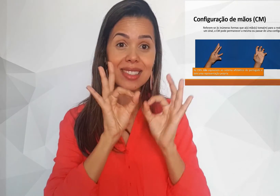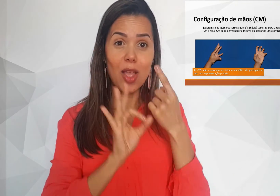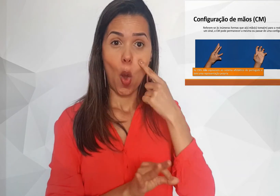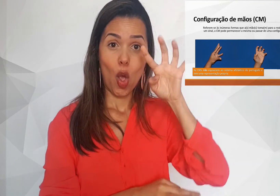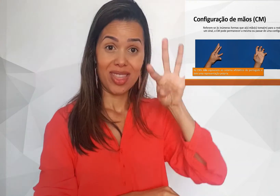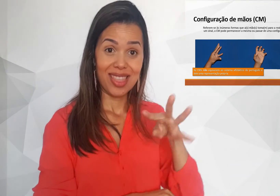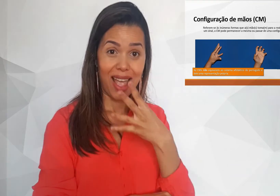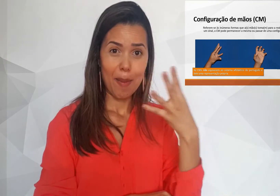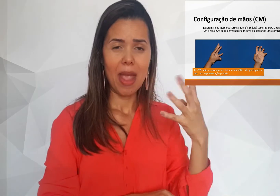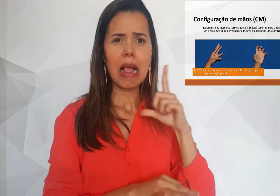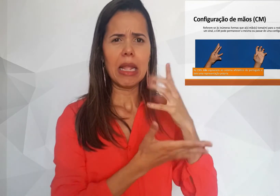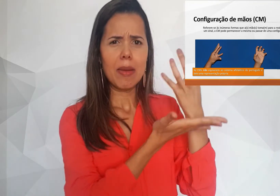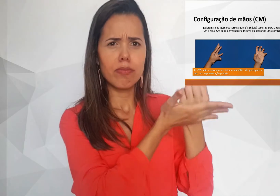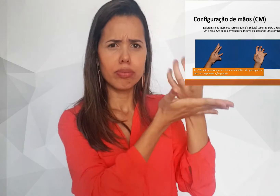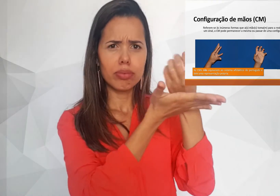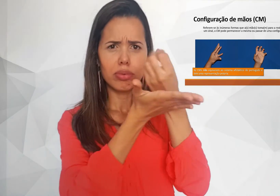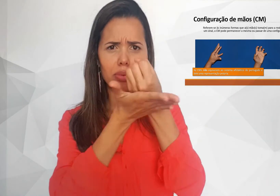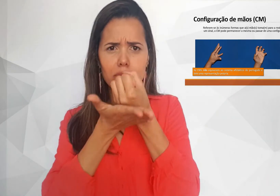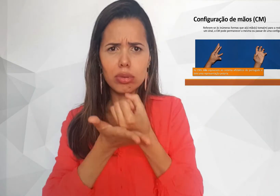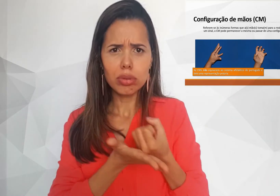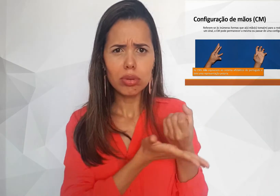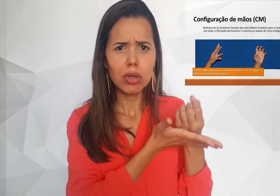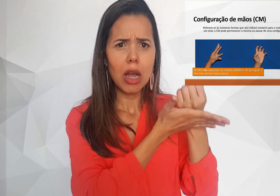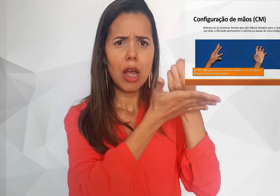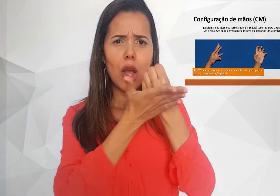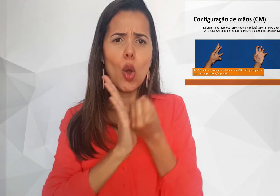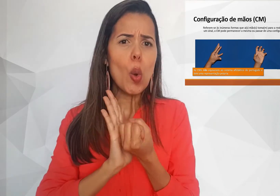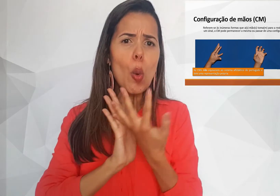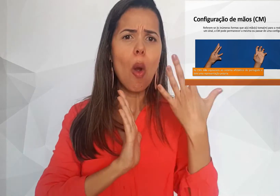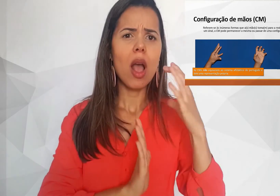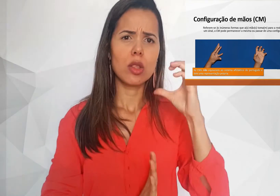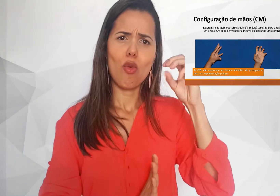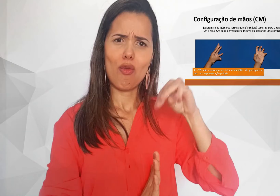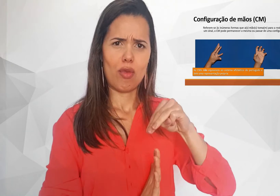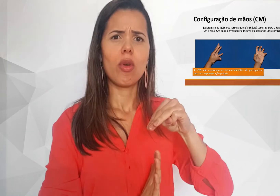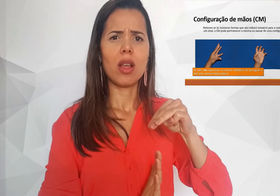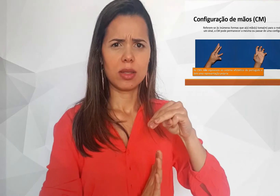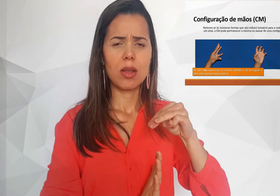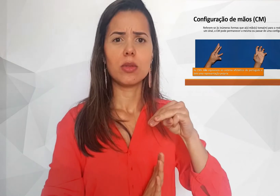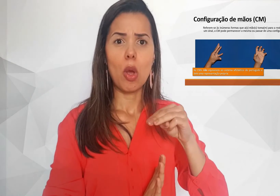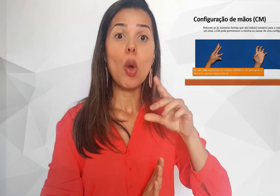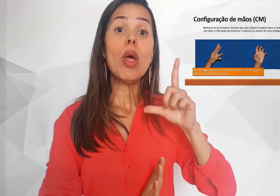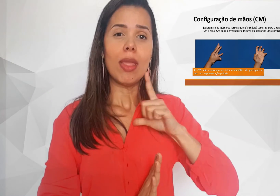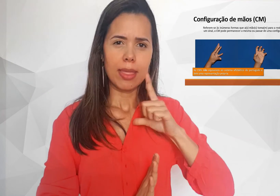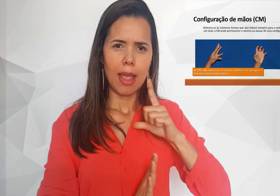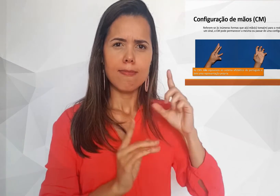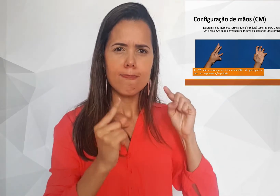já tabelas, né, que estão descritas e registradas as configurações de mão